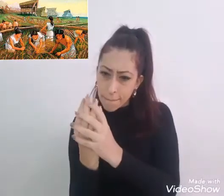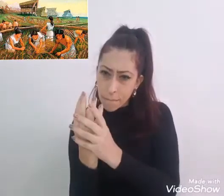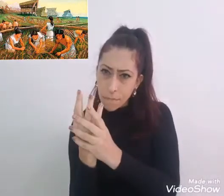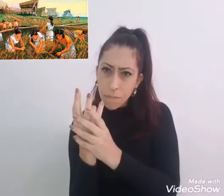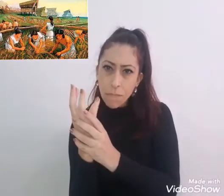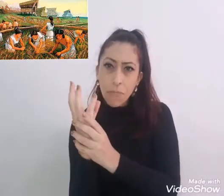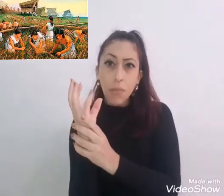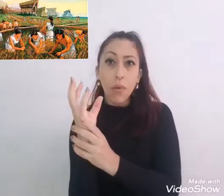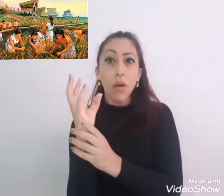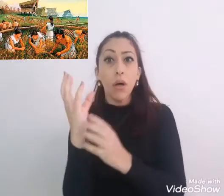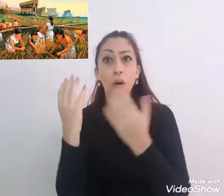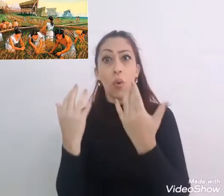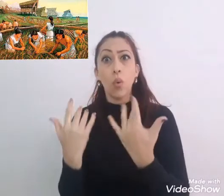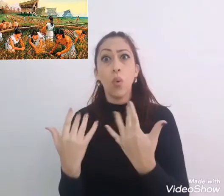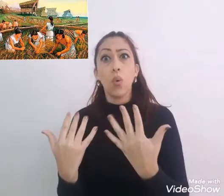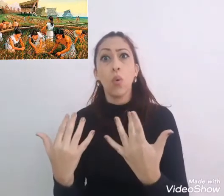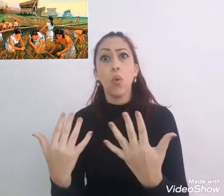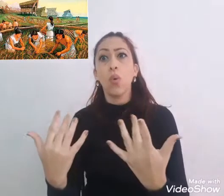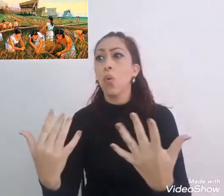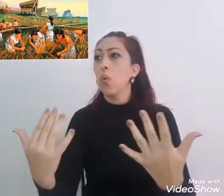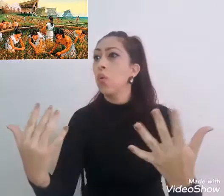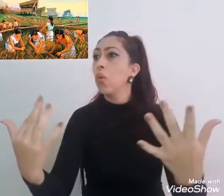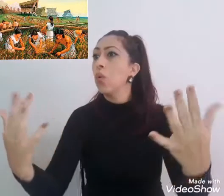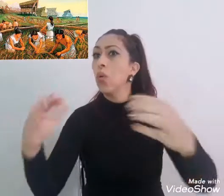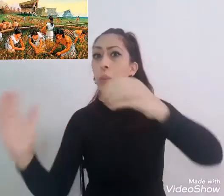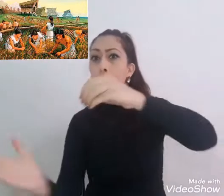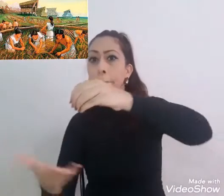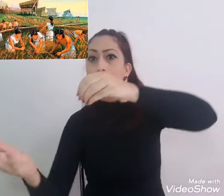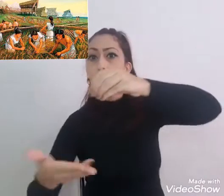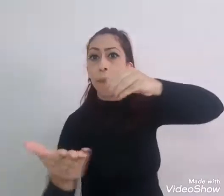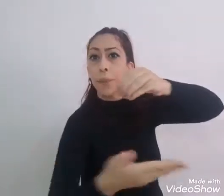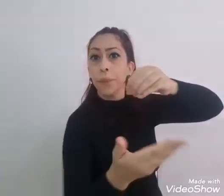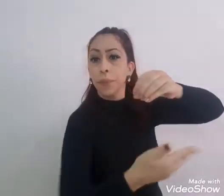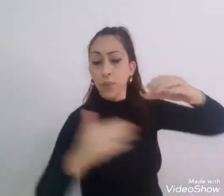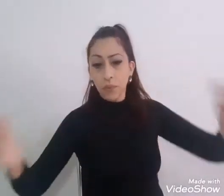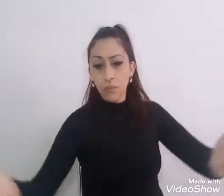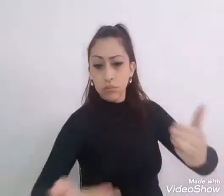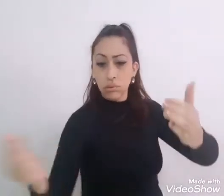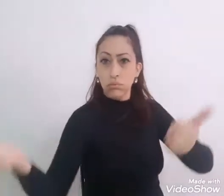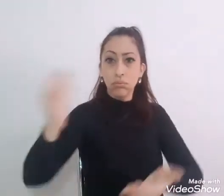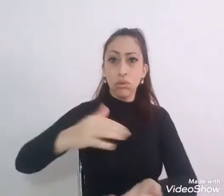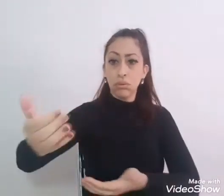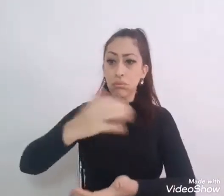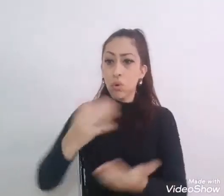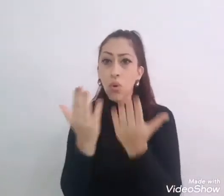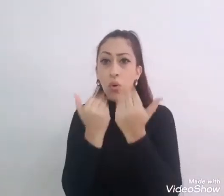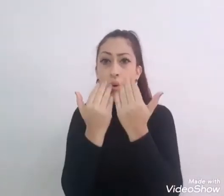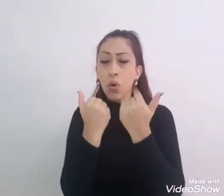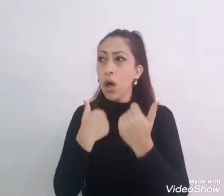e sobreviver, eles, consequentemente, não têm necessidade de mudar constantemente, passam a se fixar durante um